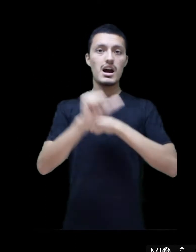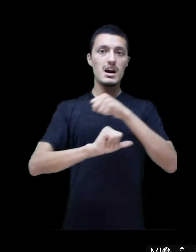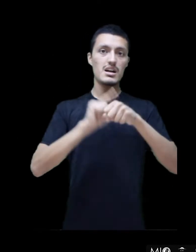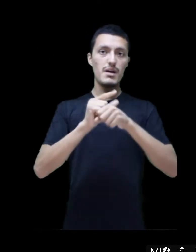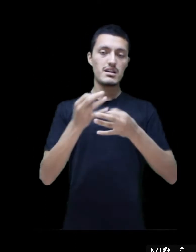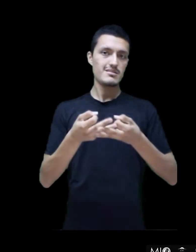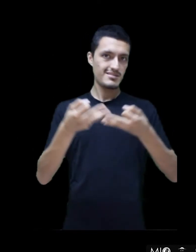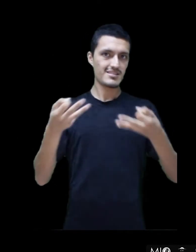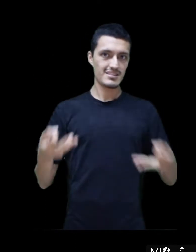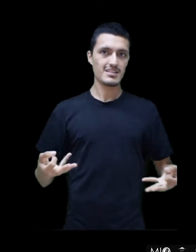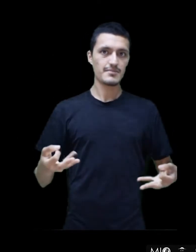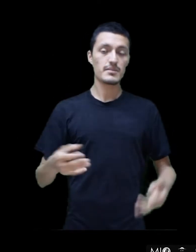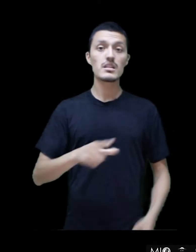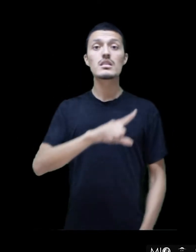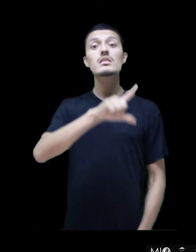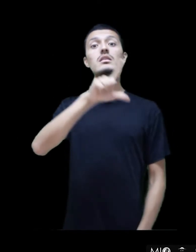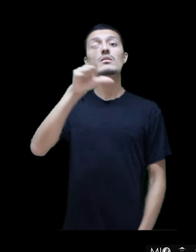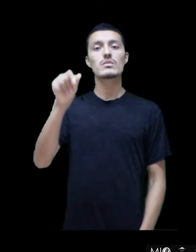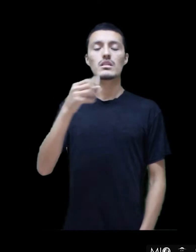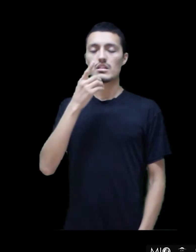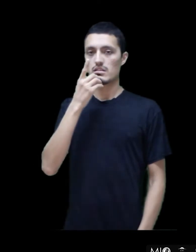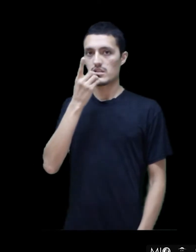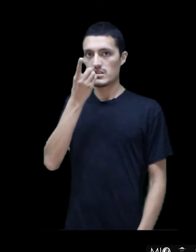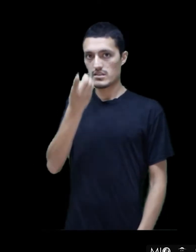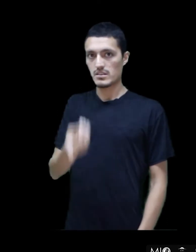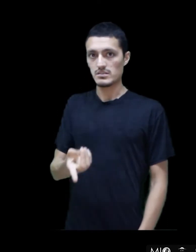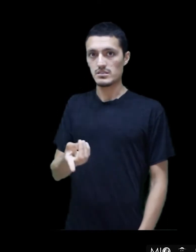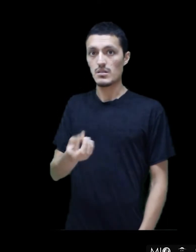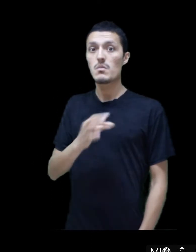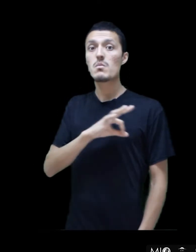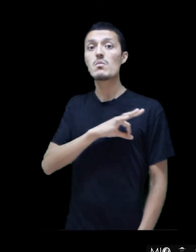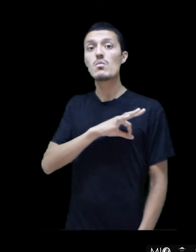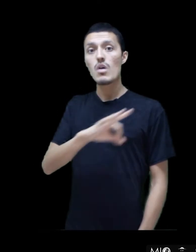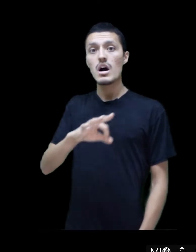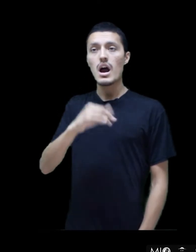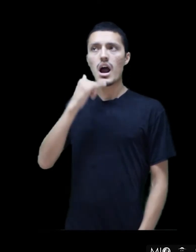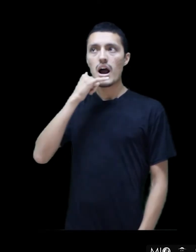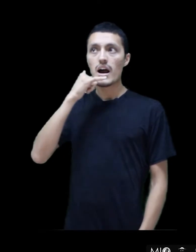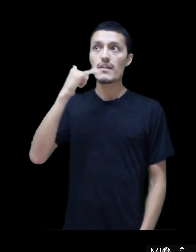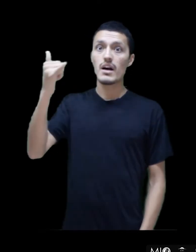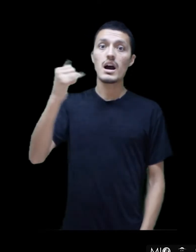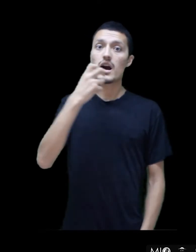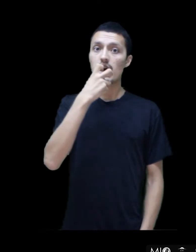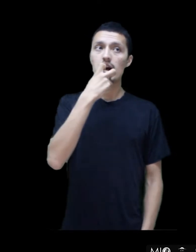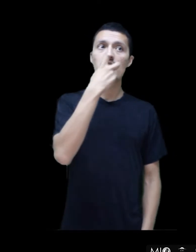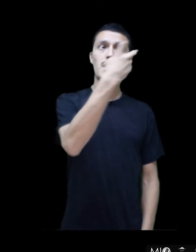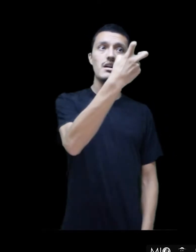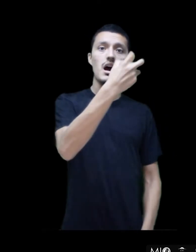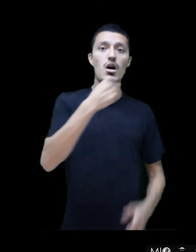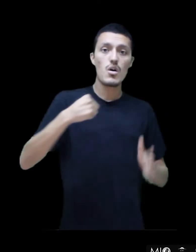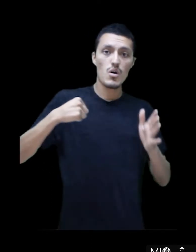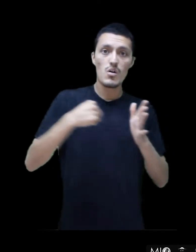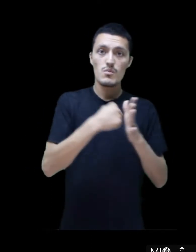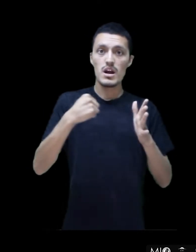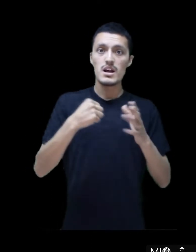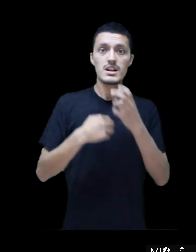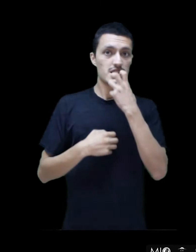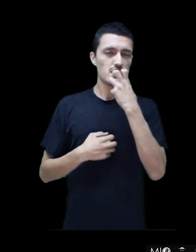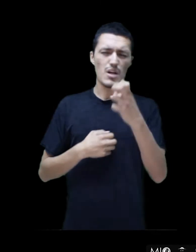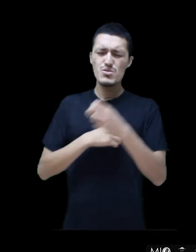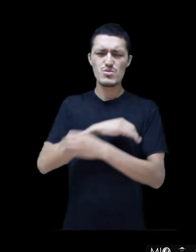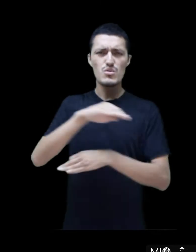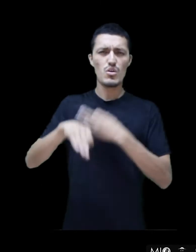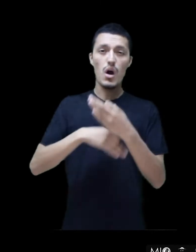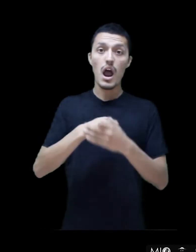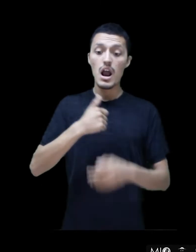de la tierra. Después les fue dicho: pueden llamar, gorjear y también gritar. Que